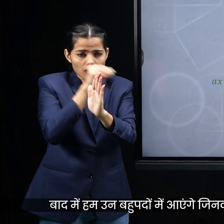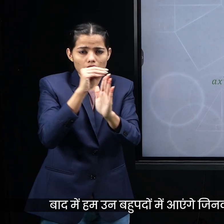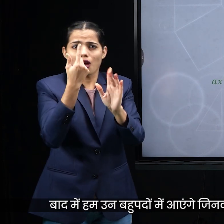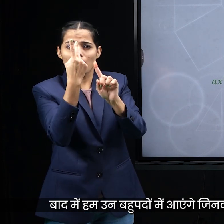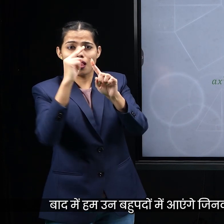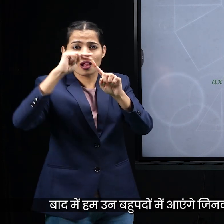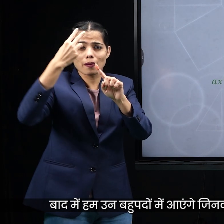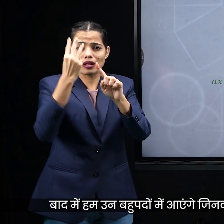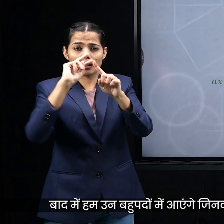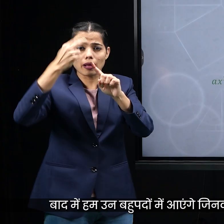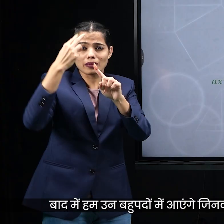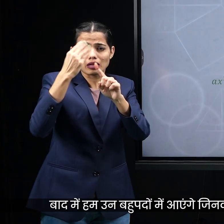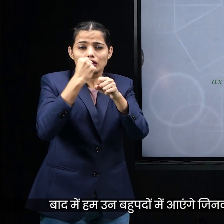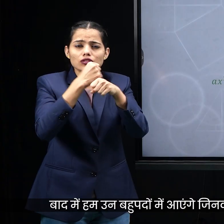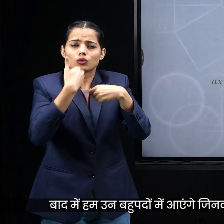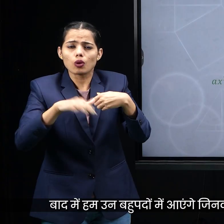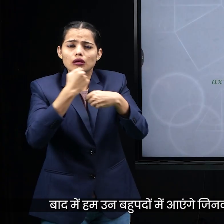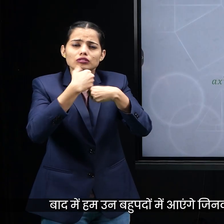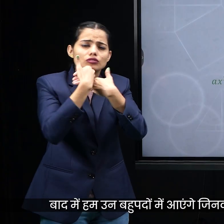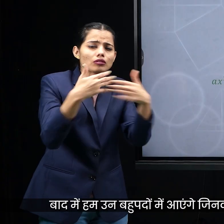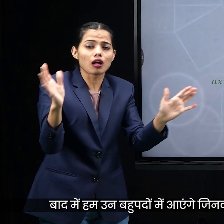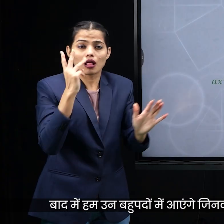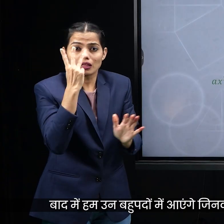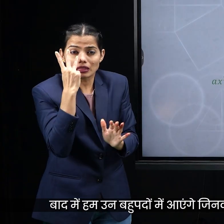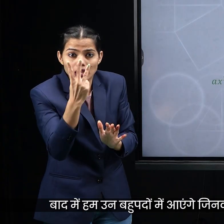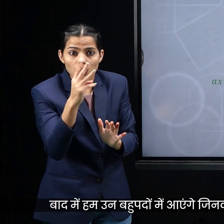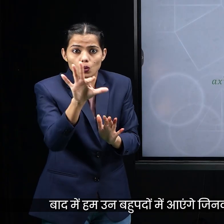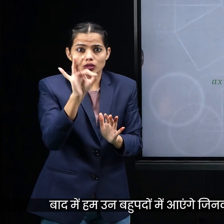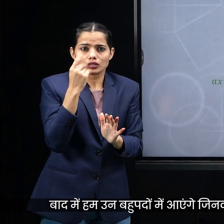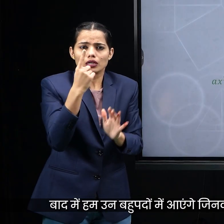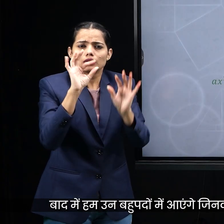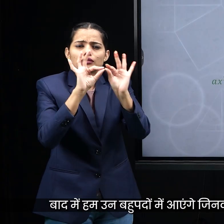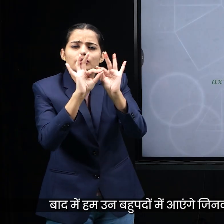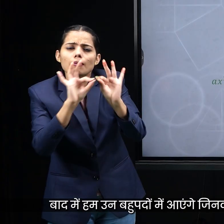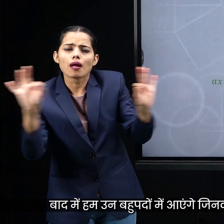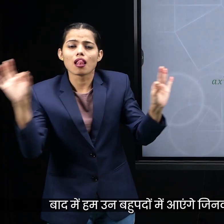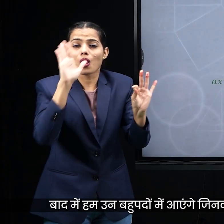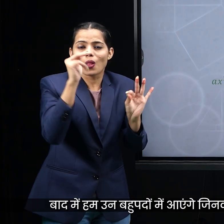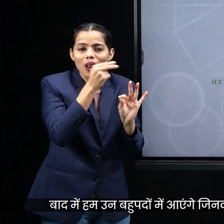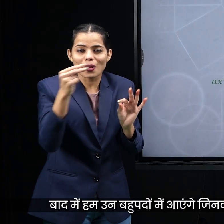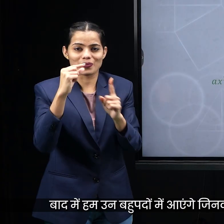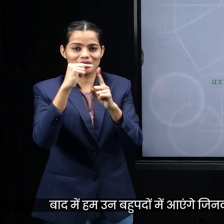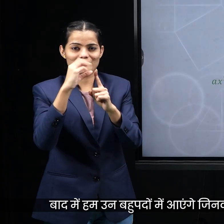आएंगे जिनकी डिग्री 3 से अधिक होगी, जिन्हें केवल बहुपद कहा जाता है।